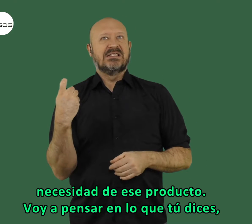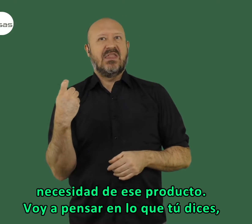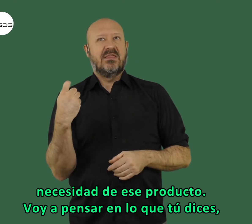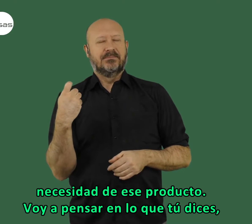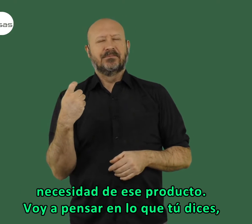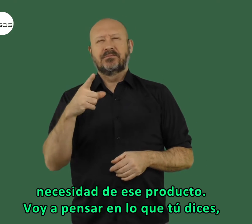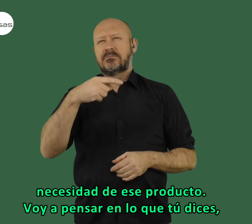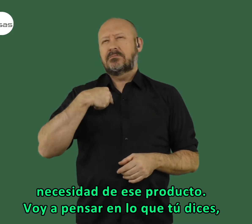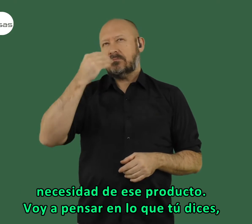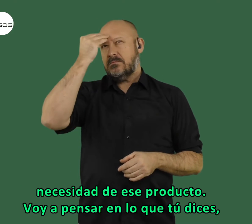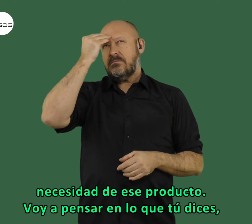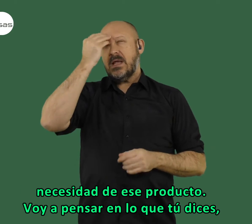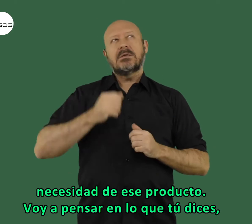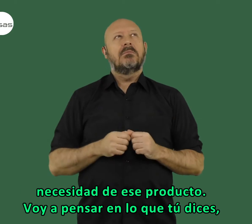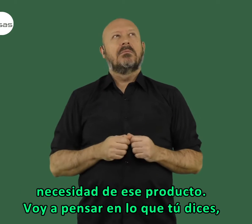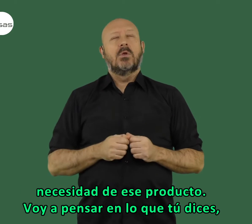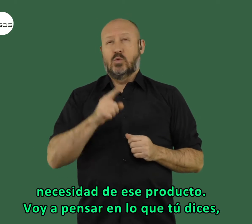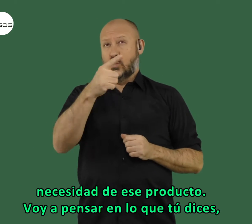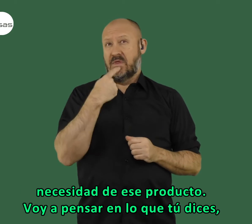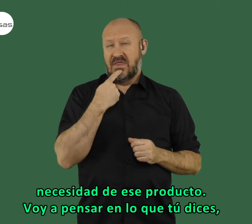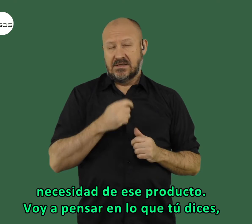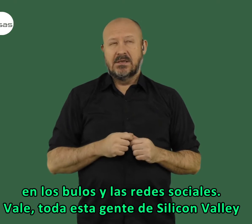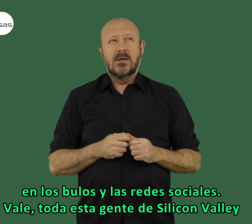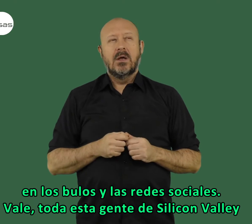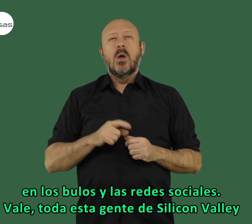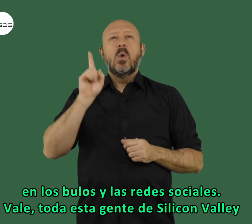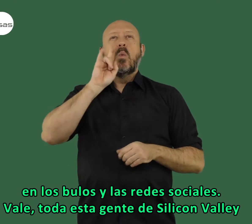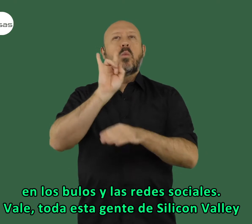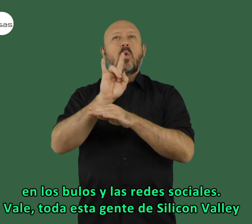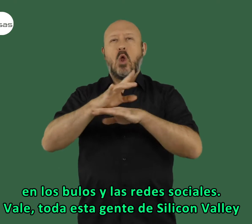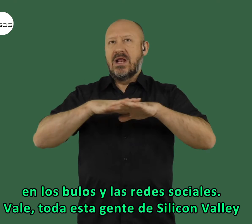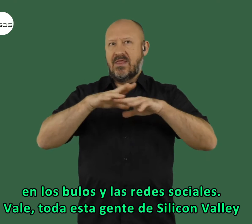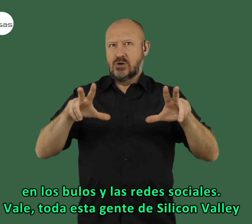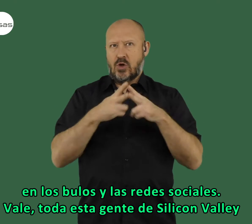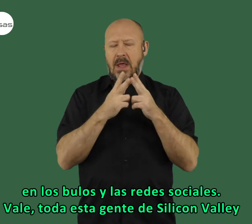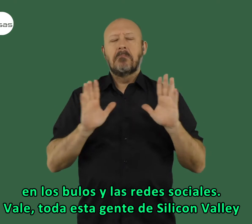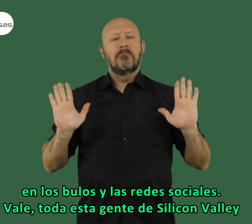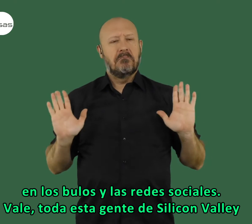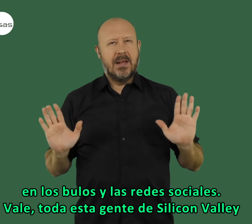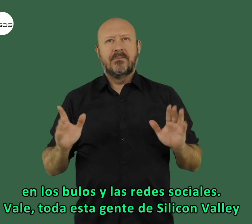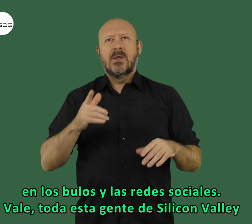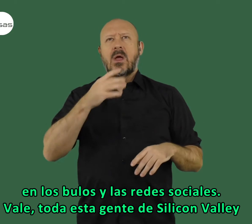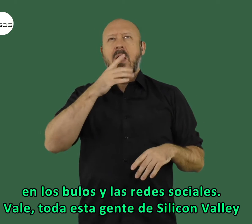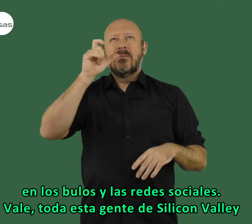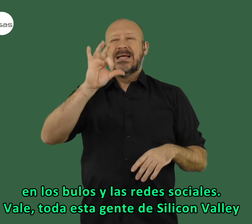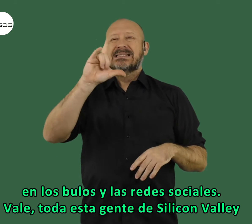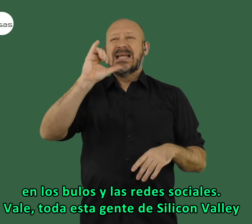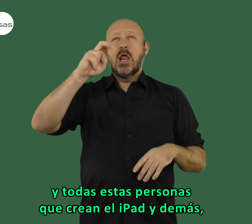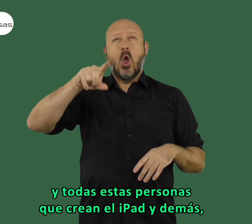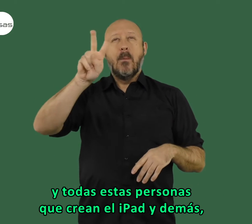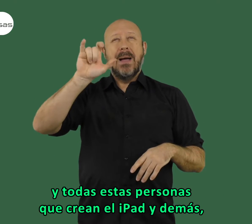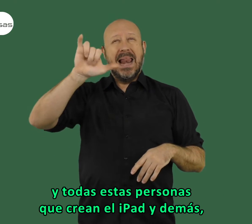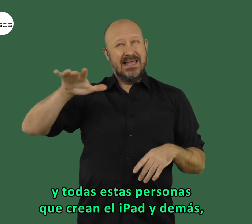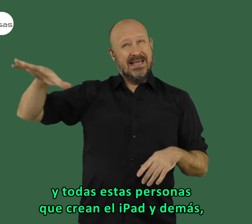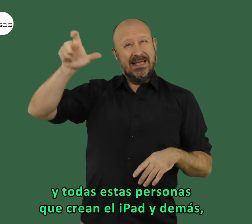de ese producto. Voy a pensar en lo que tú dices, ¿no? Los bulos y las redes sociales, ¿vale? Toda esta gente de Silicon